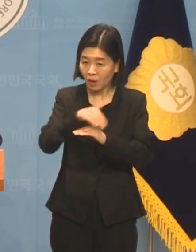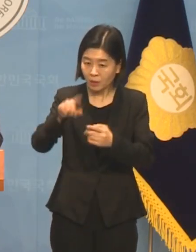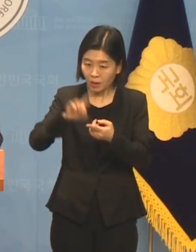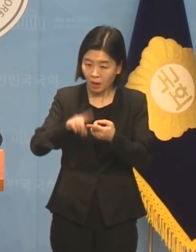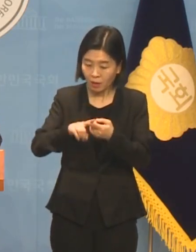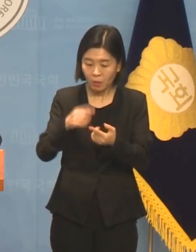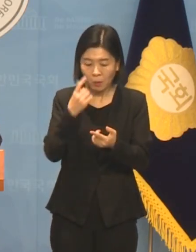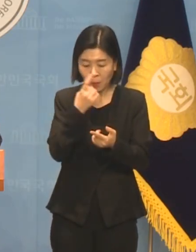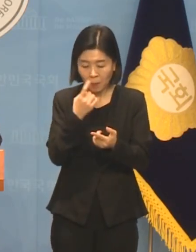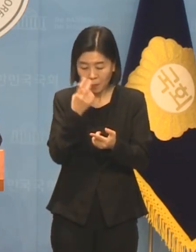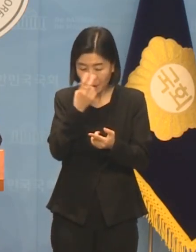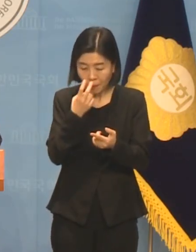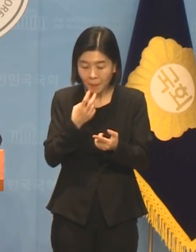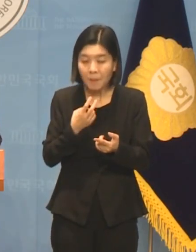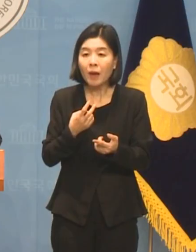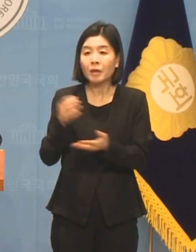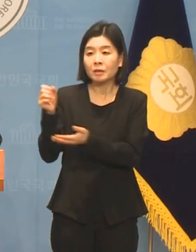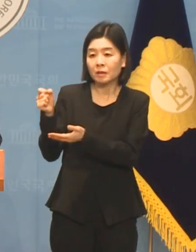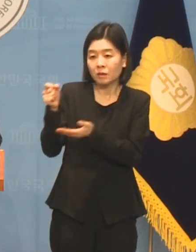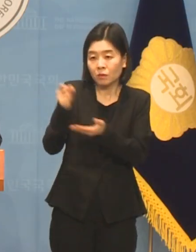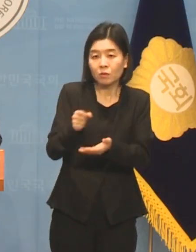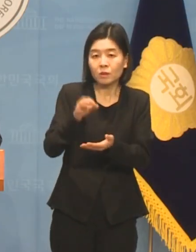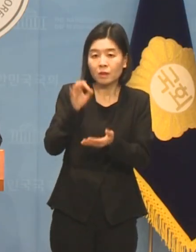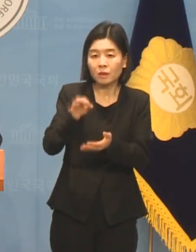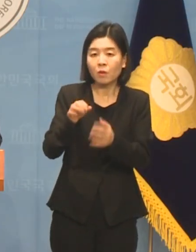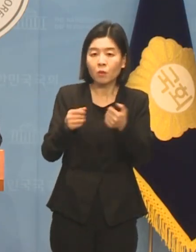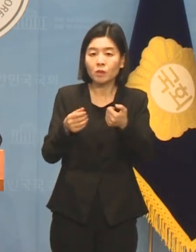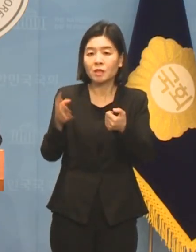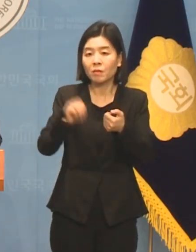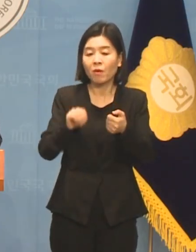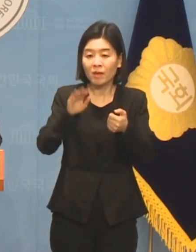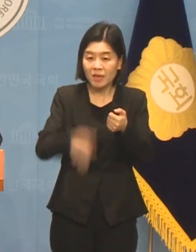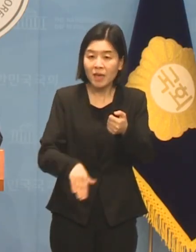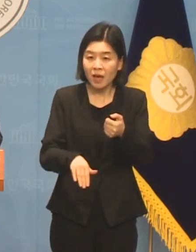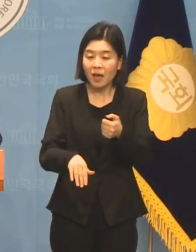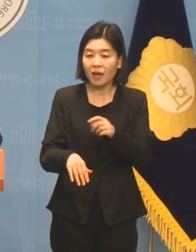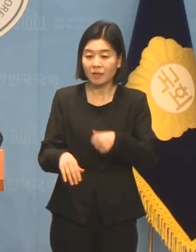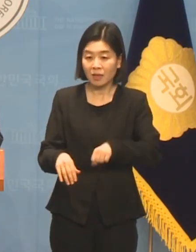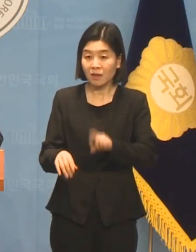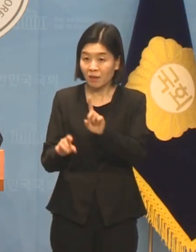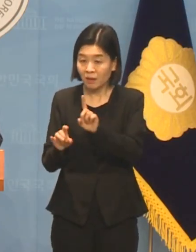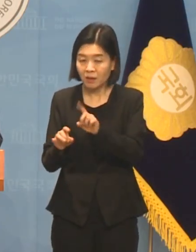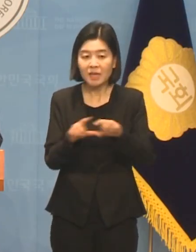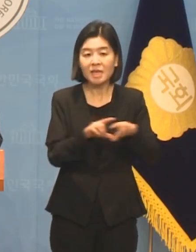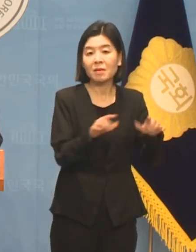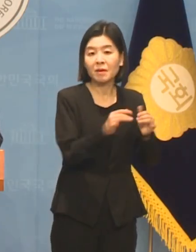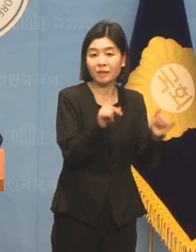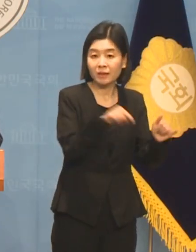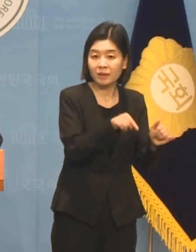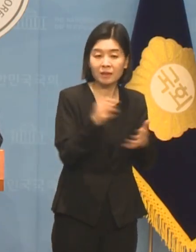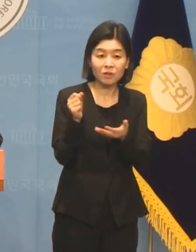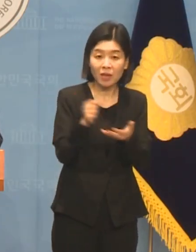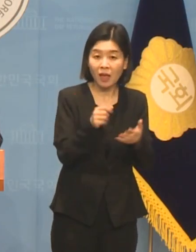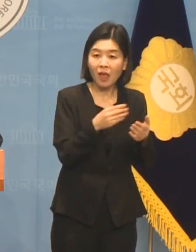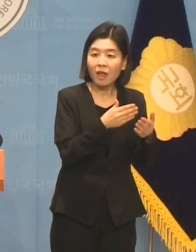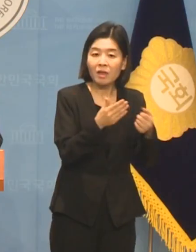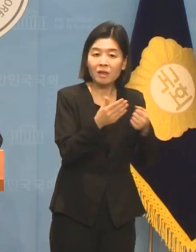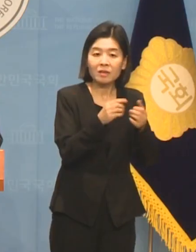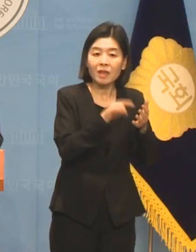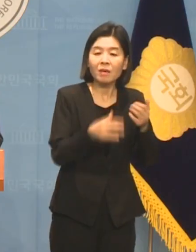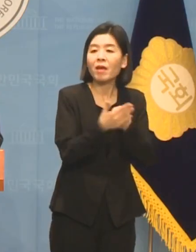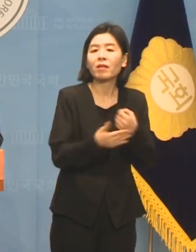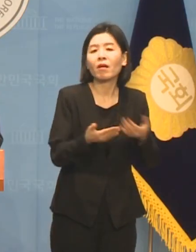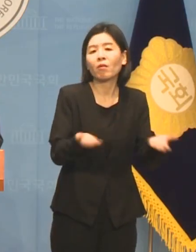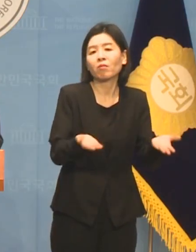해봤습니다. 상속재산 50억 원 이하의 1자녀 일반인에게는 유산취득세 도입에 따른 혜택이 없습니다.